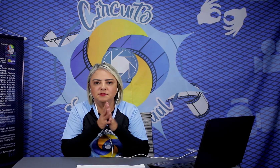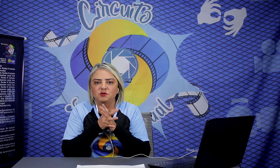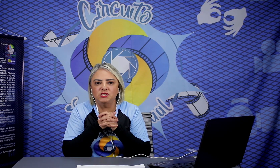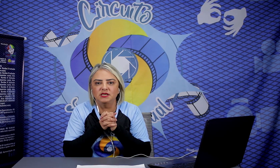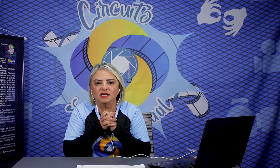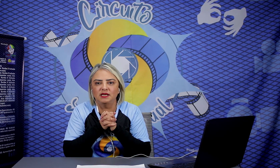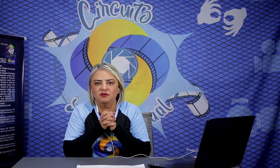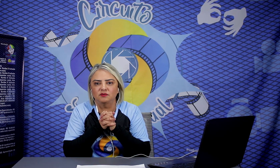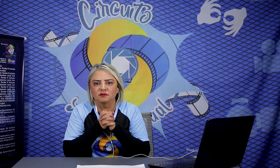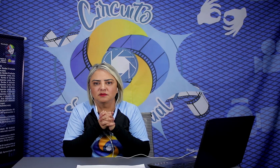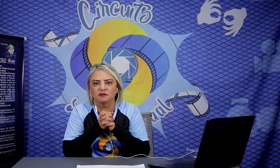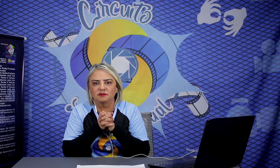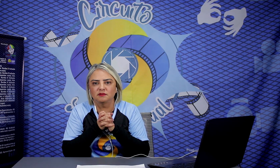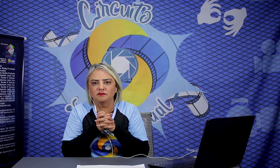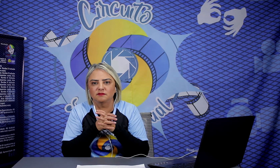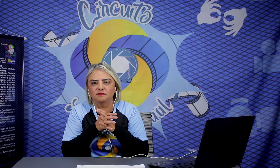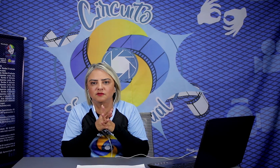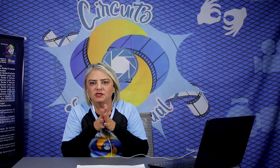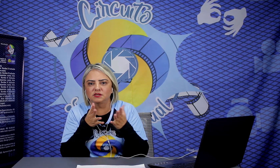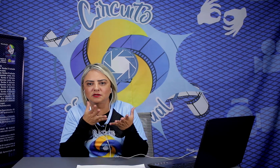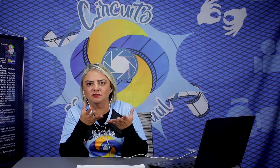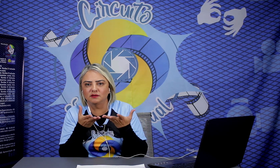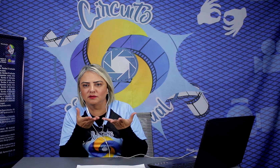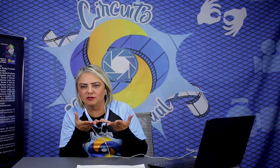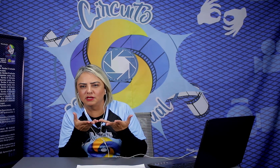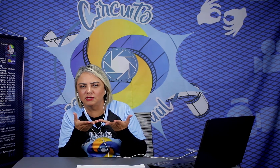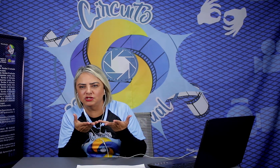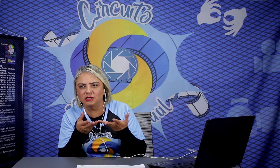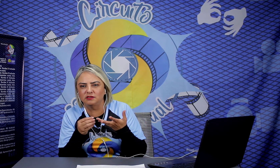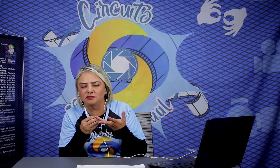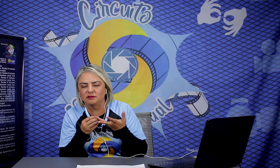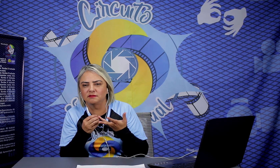Respondi, Cleito? Foi isso que eu entendi?